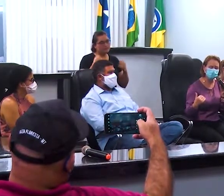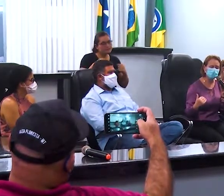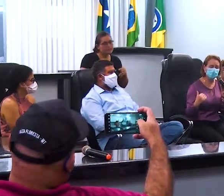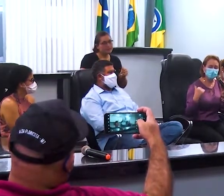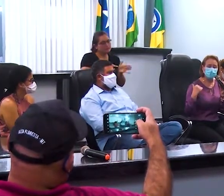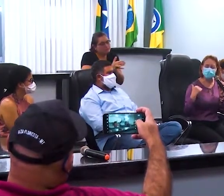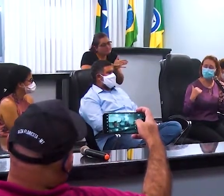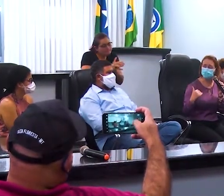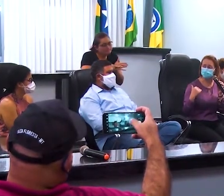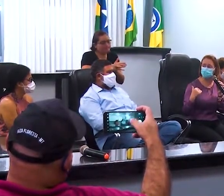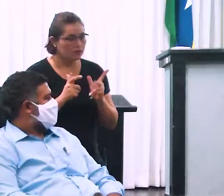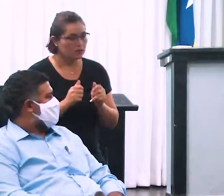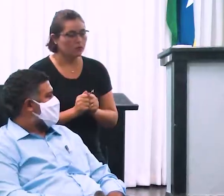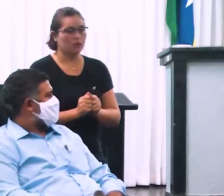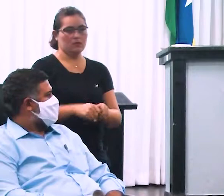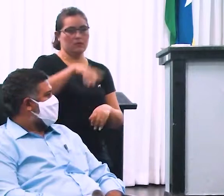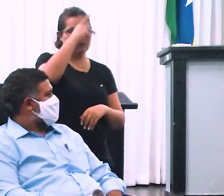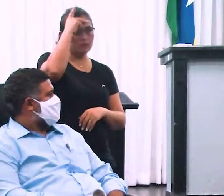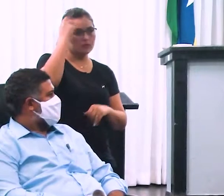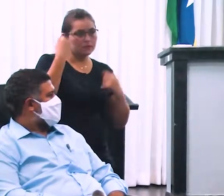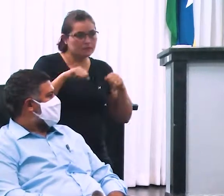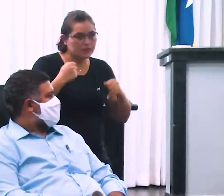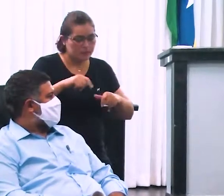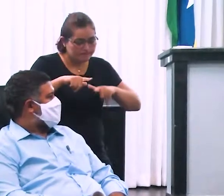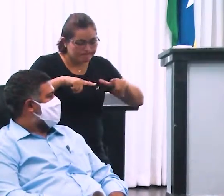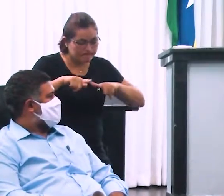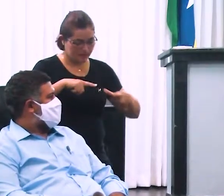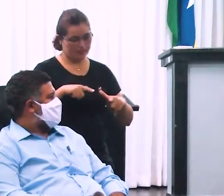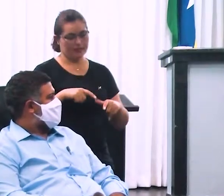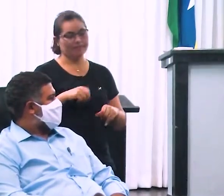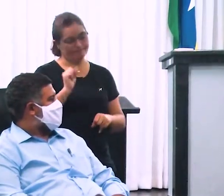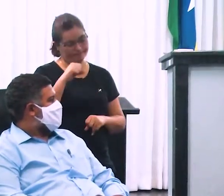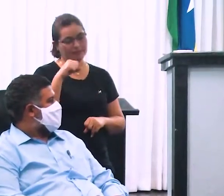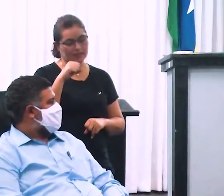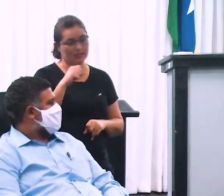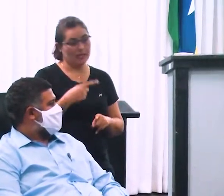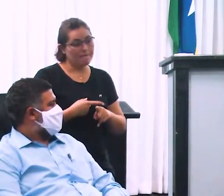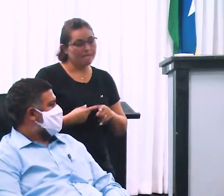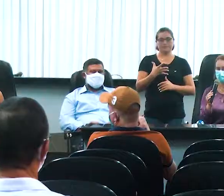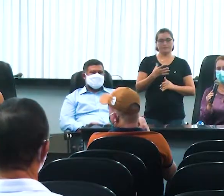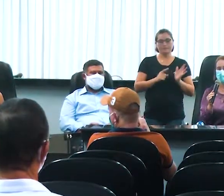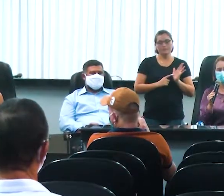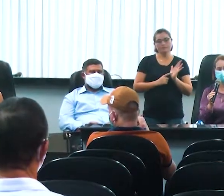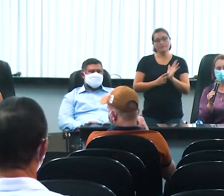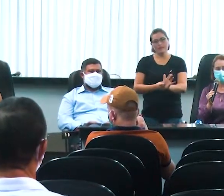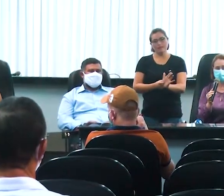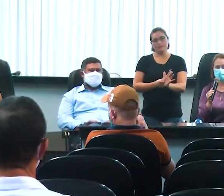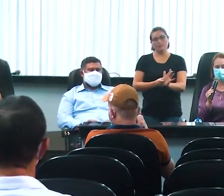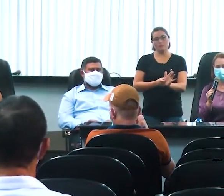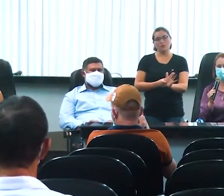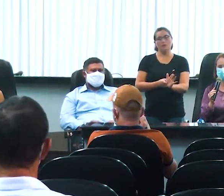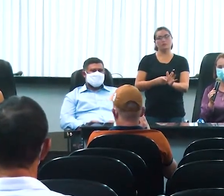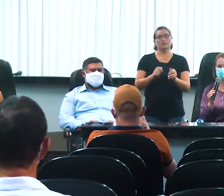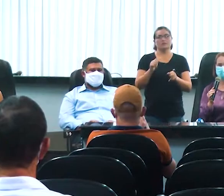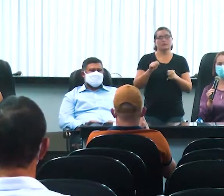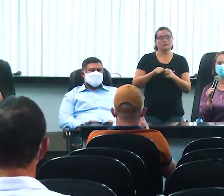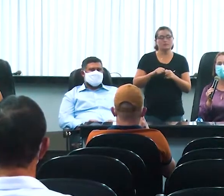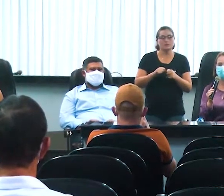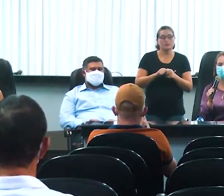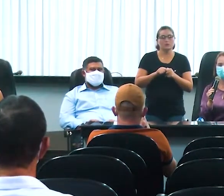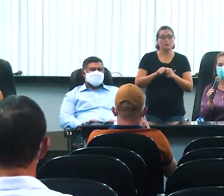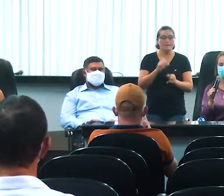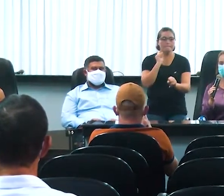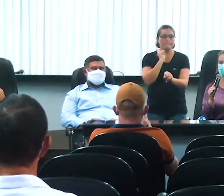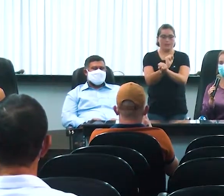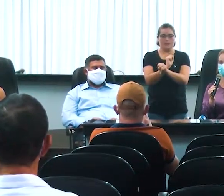imprensa com o prefeito e o Comitê de Enfrentamento ao Coronavírus. A secretária Simone Paz